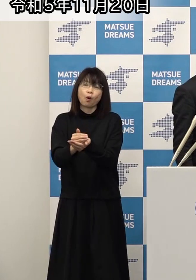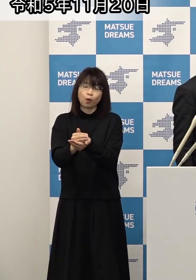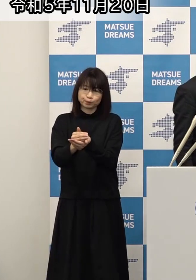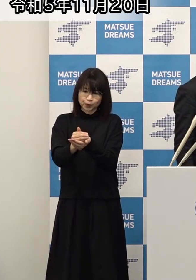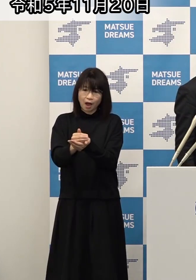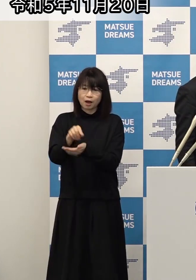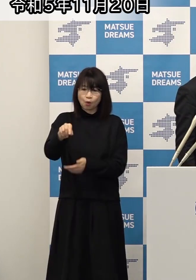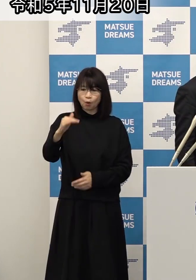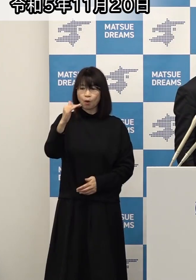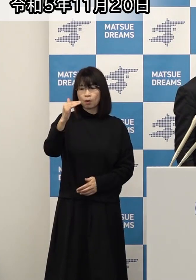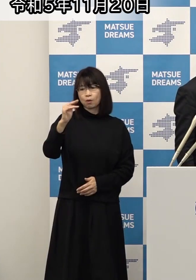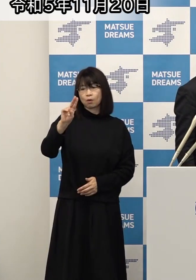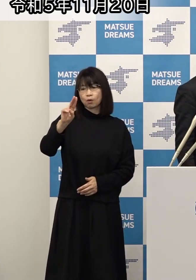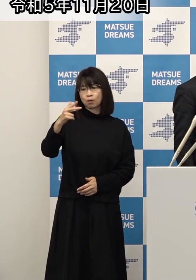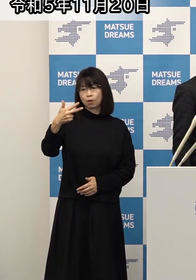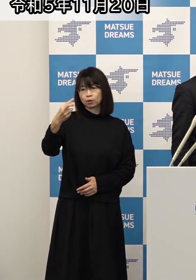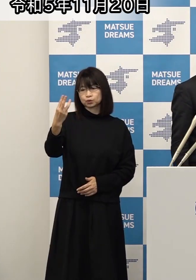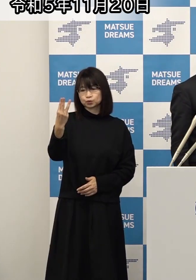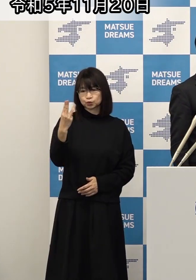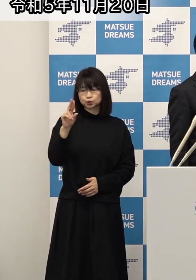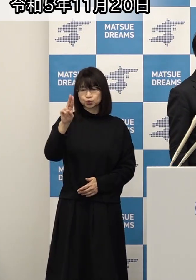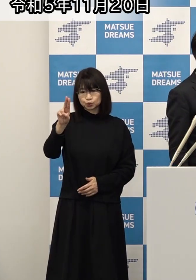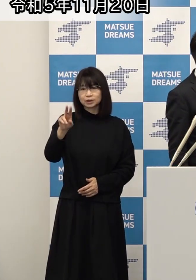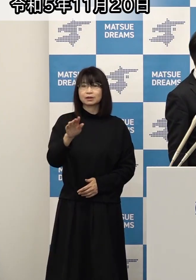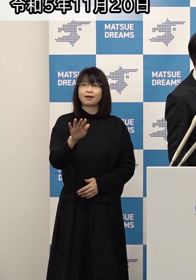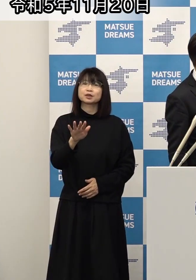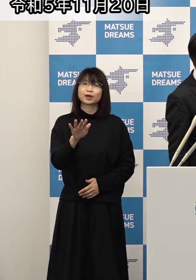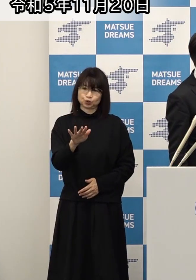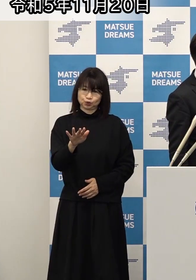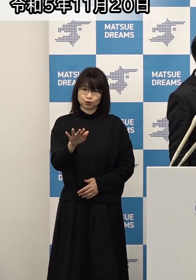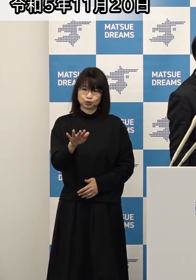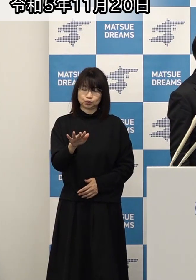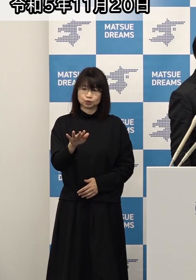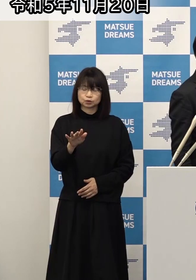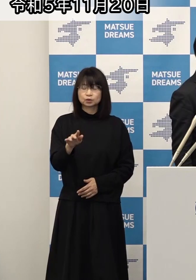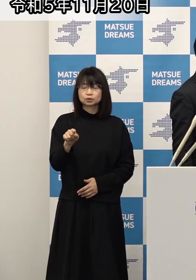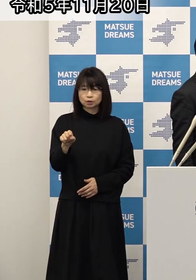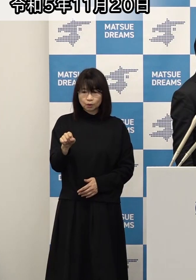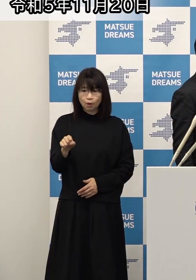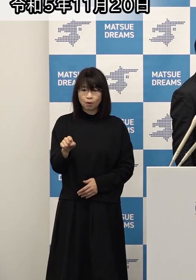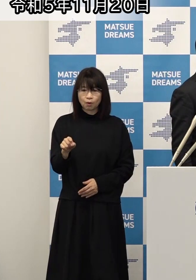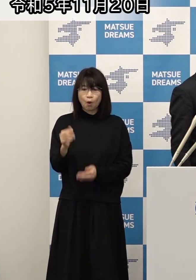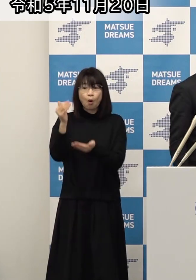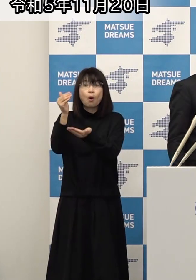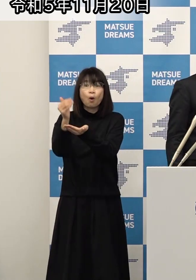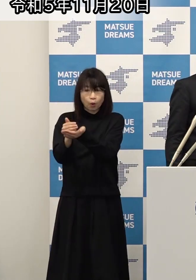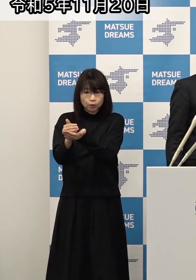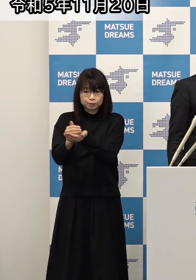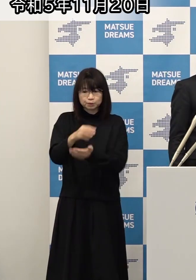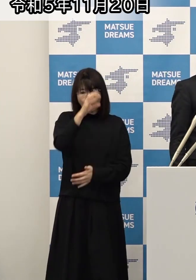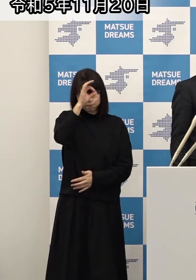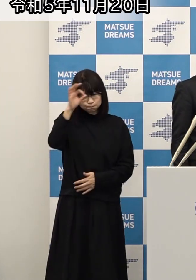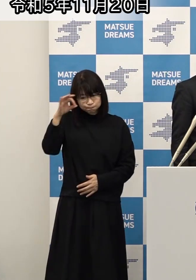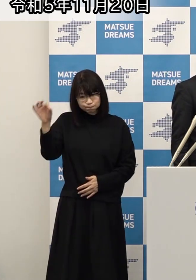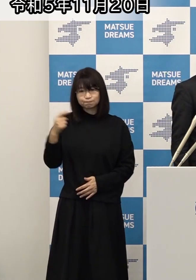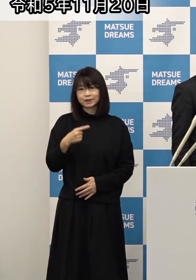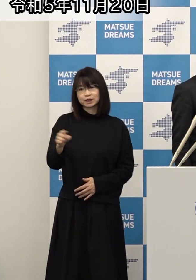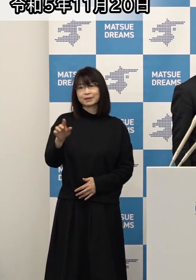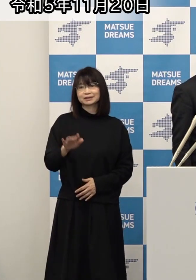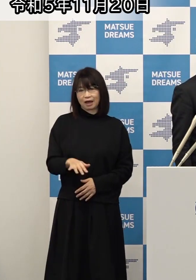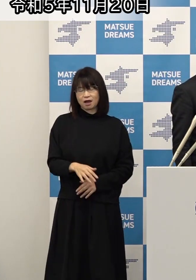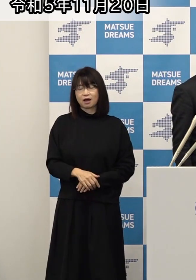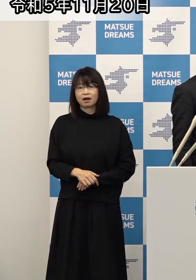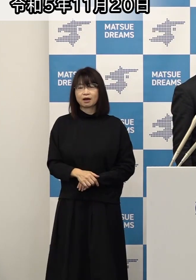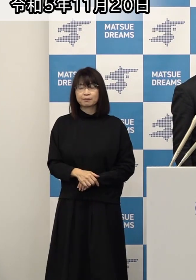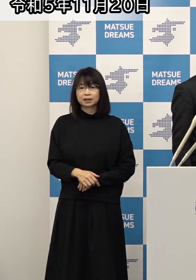ーさんの生まれ故郷が、まあ、この近くということで甲州市に置かれておりまして、そういった施設も見学をさせていただきました。ち